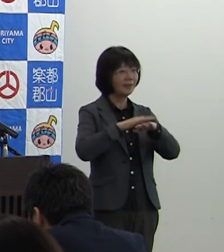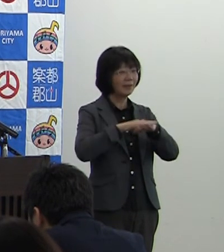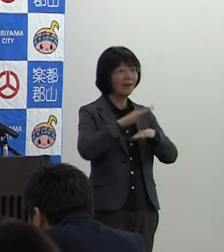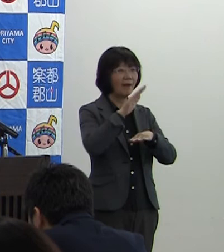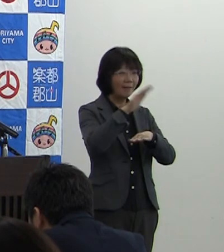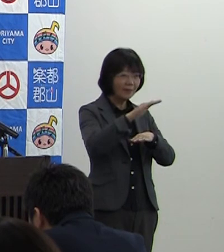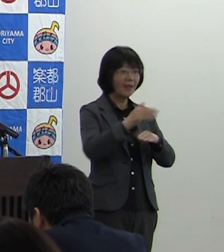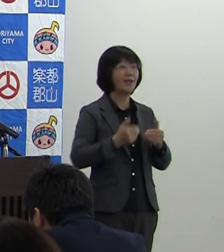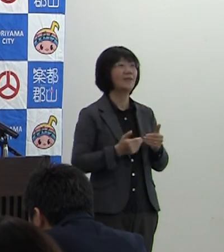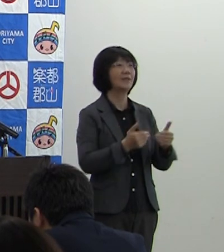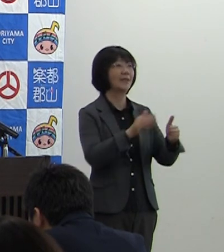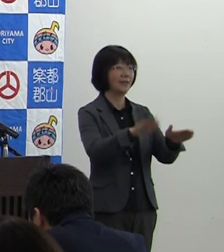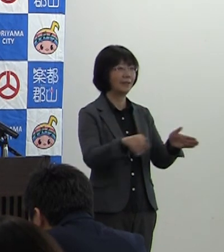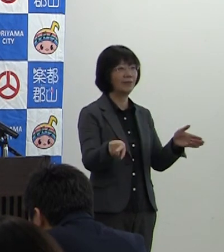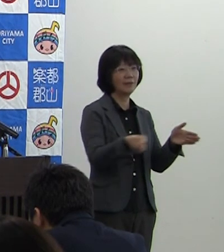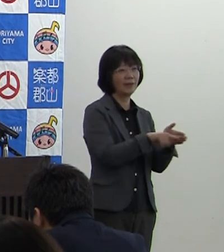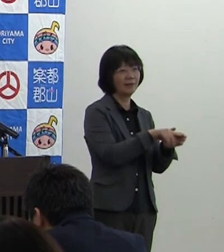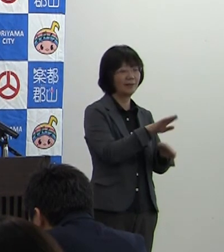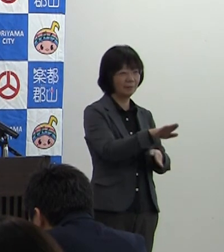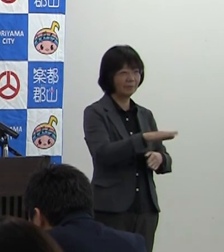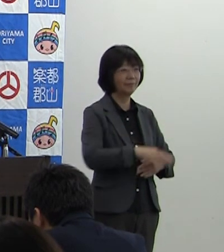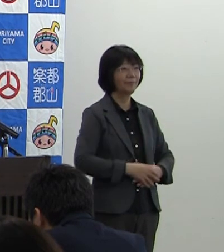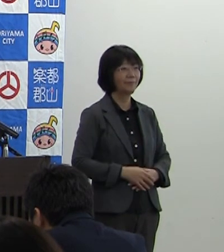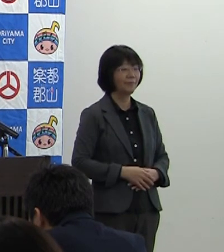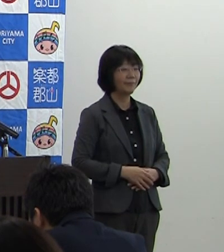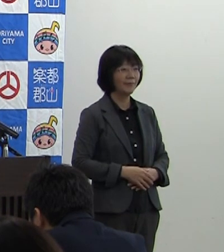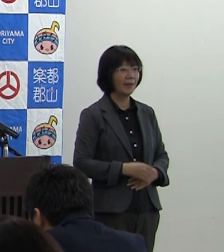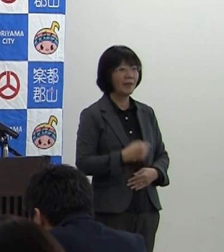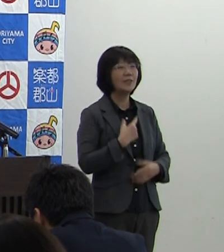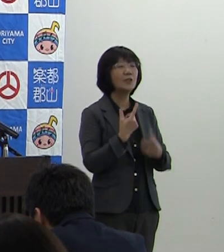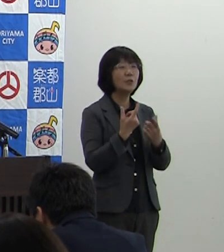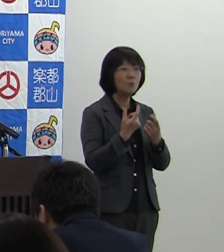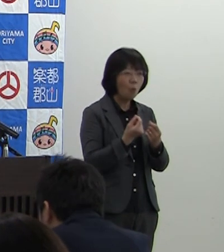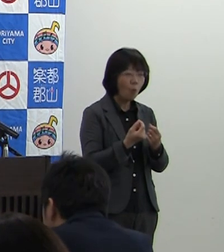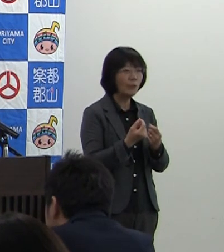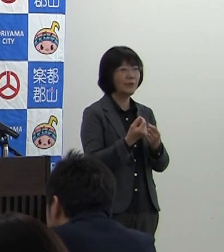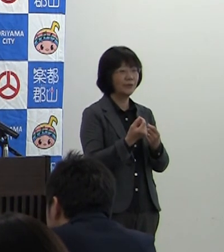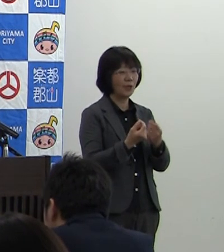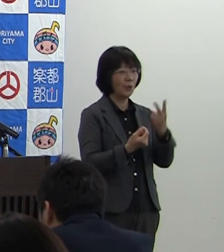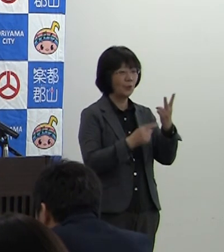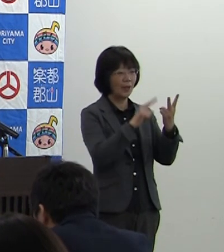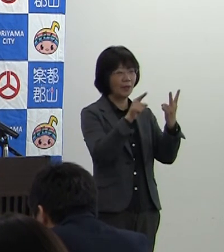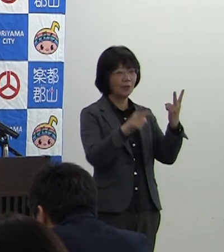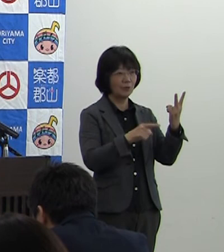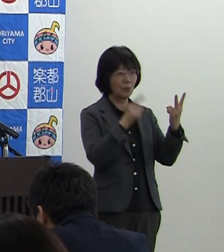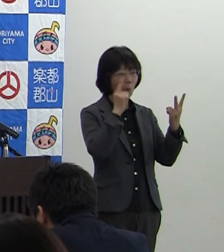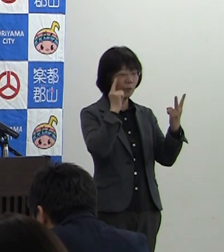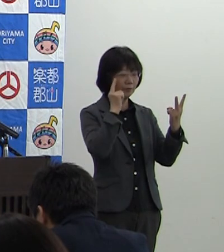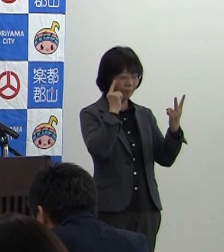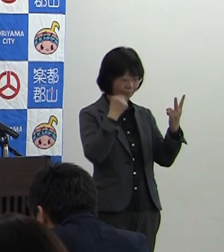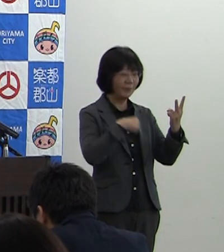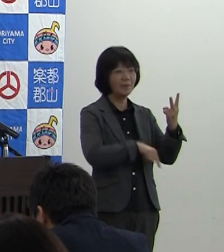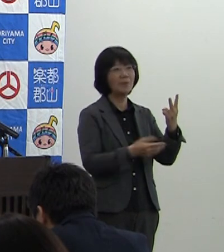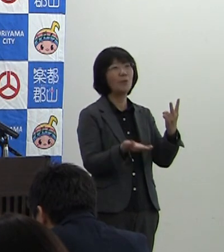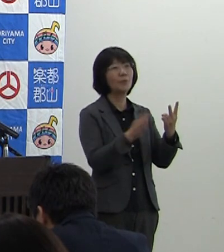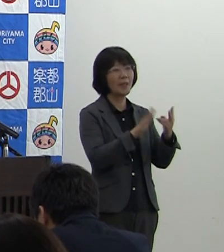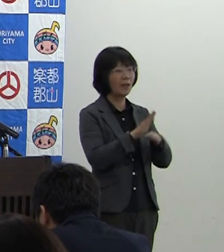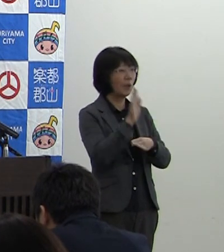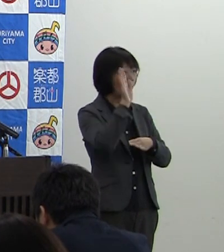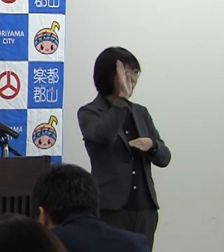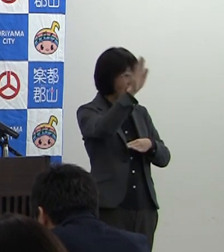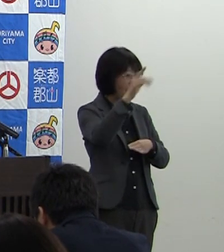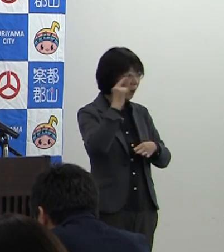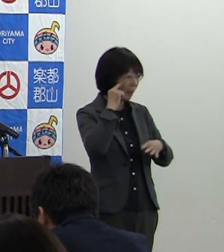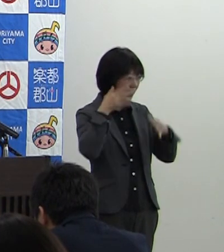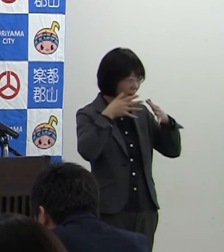2つの意味でどちらかというと、これからを見ましょうという意義から、